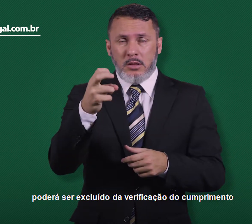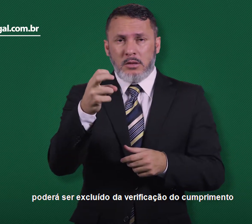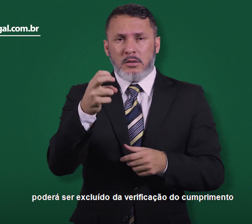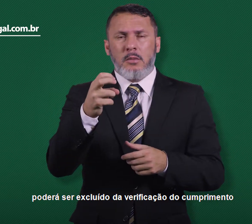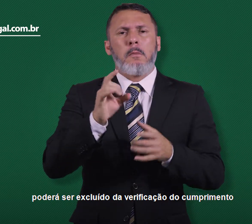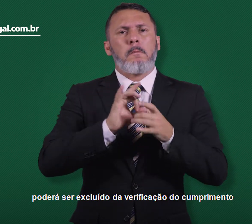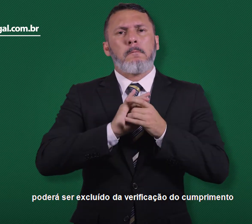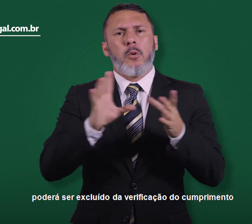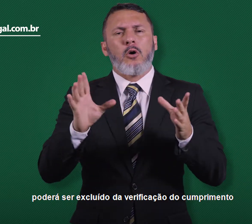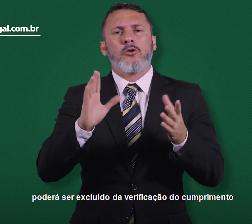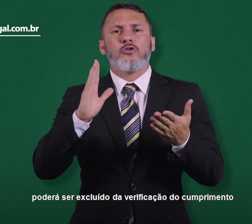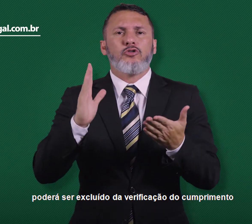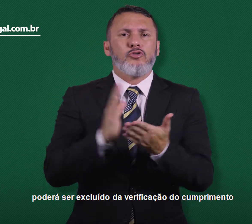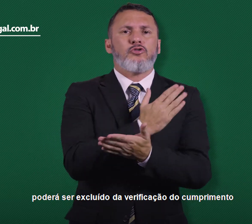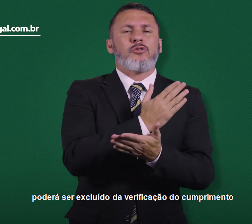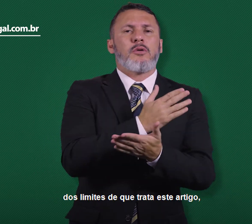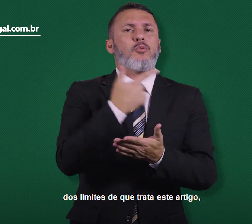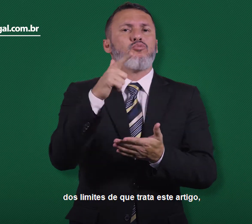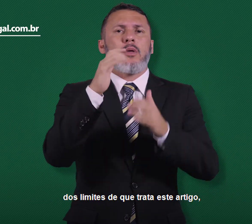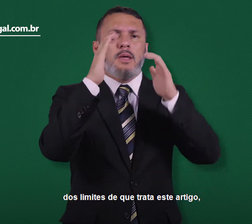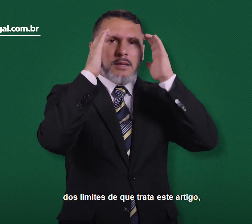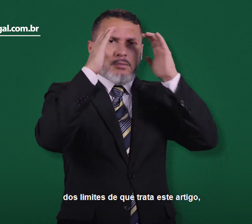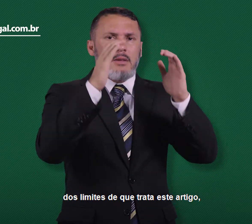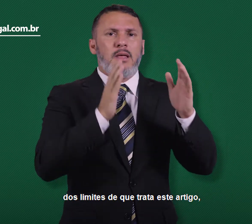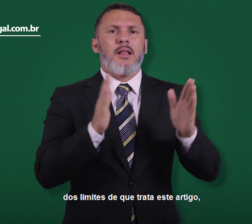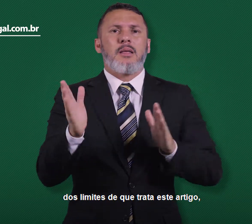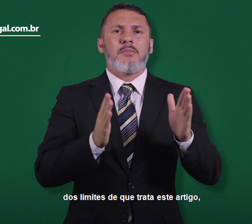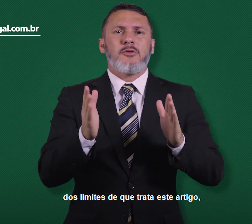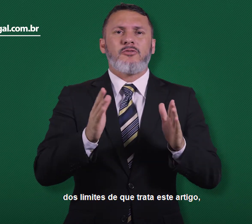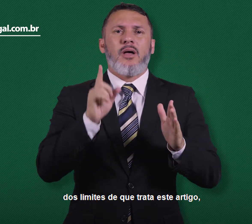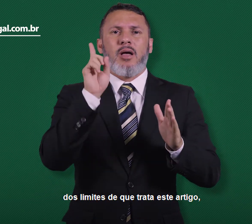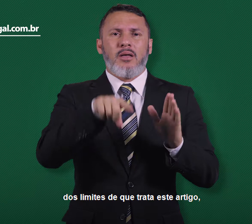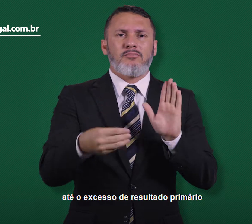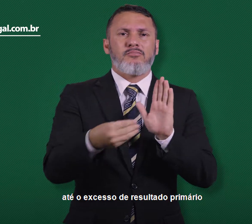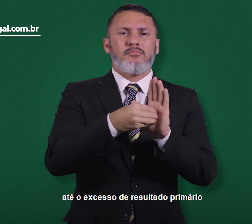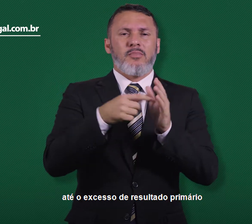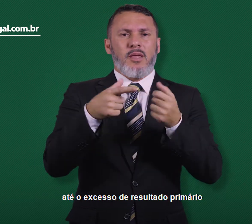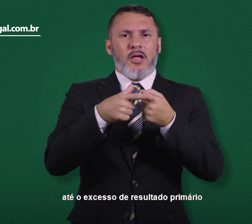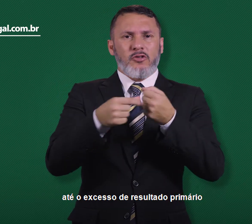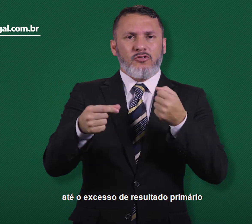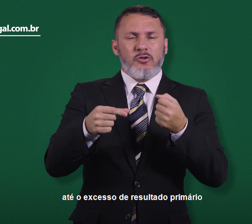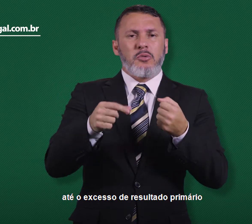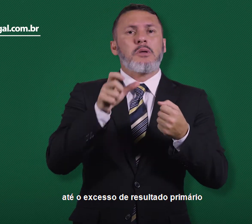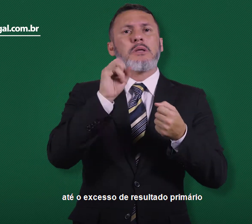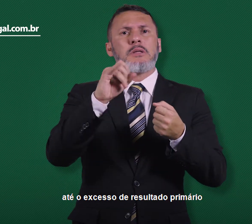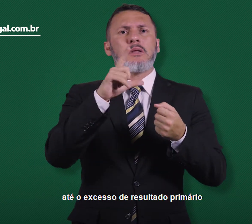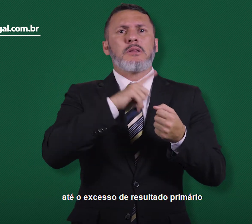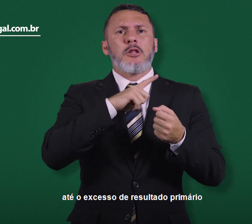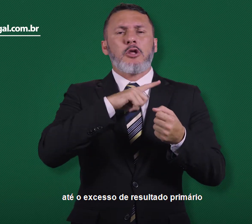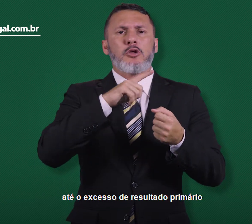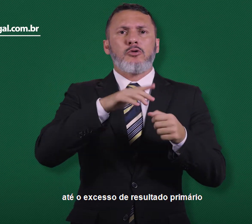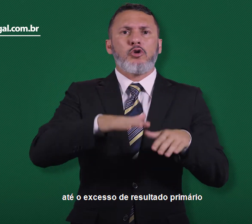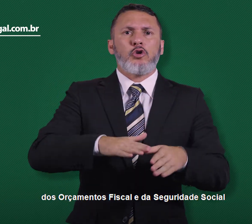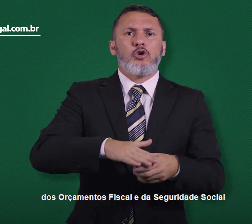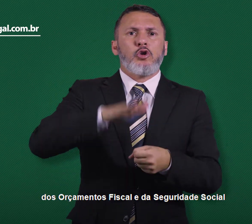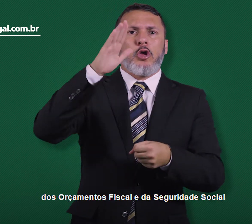da verificação do cumprimento dos limites de que trata este artigo até o excesso de resultado primário dos